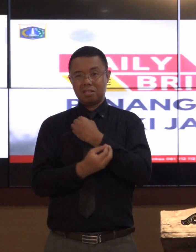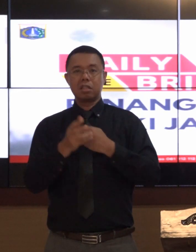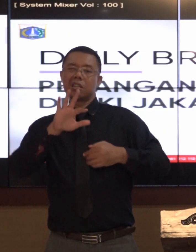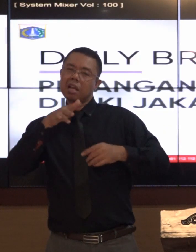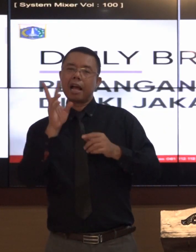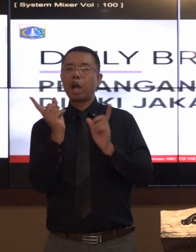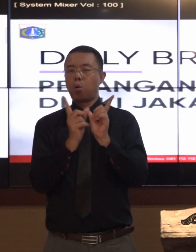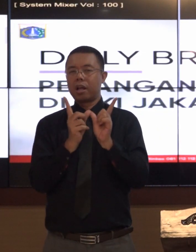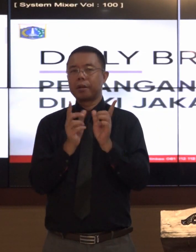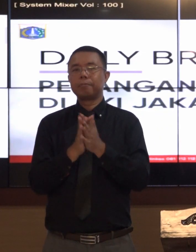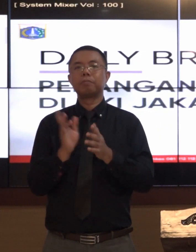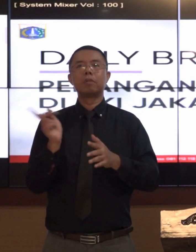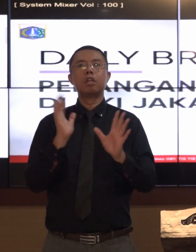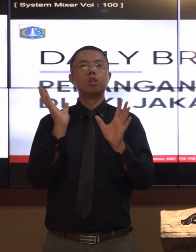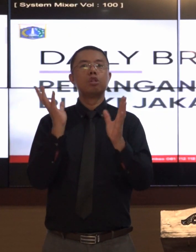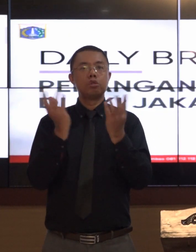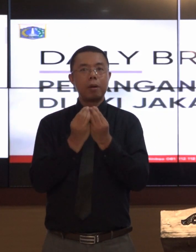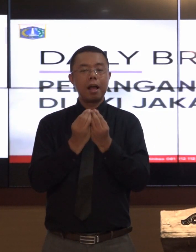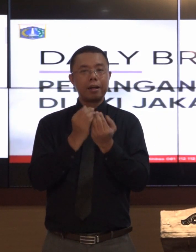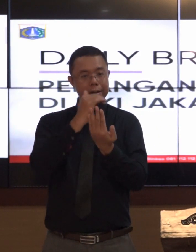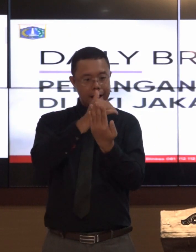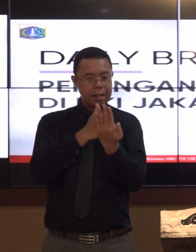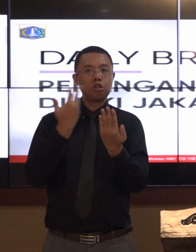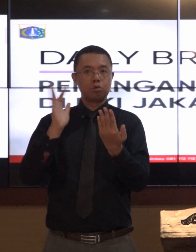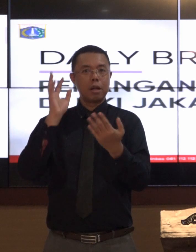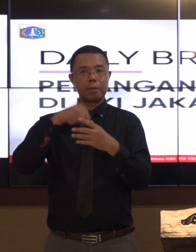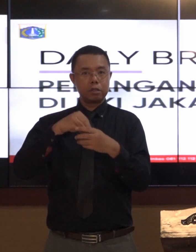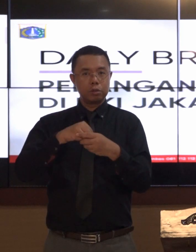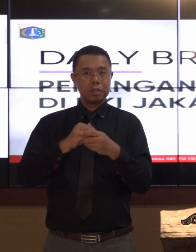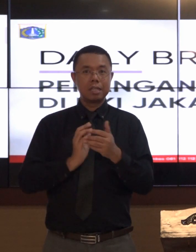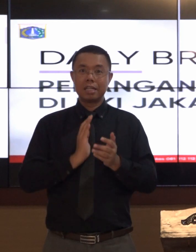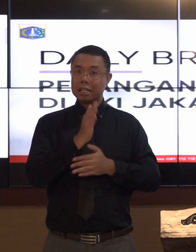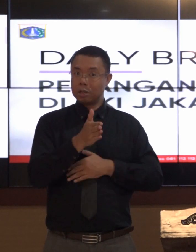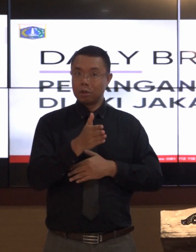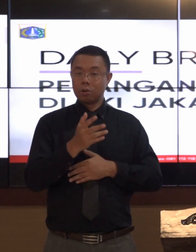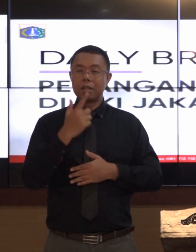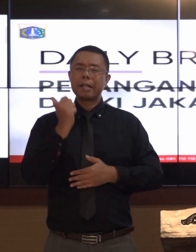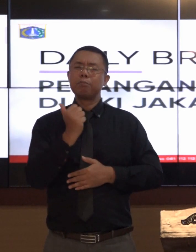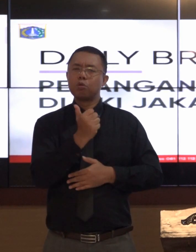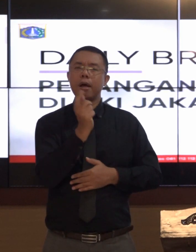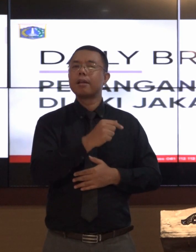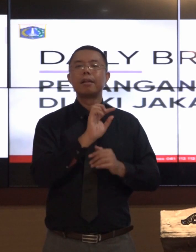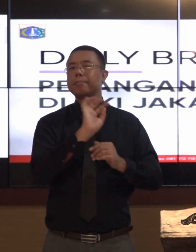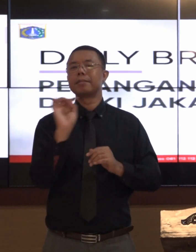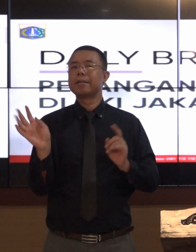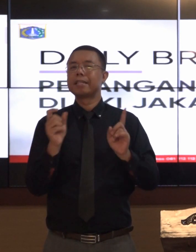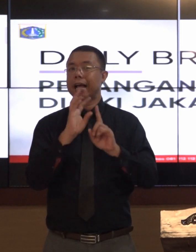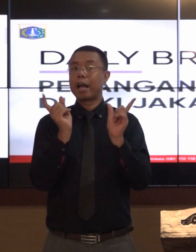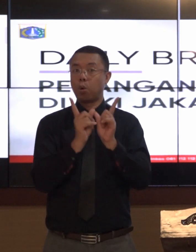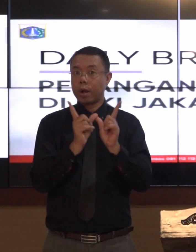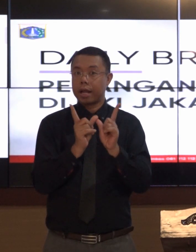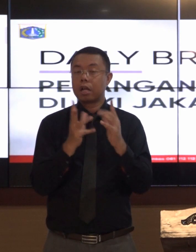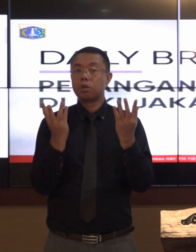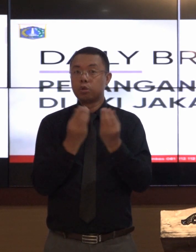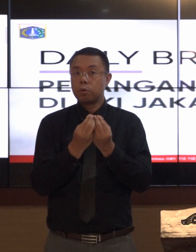RW berdasarkan kompilasi data komitmen yang masuk disesuaikan dengan kebutuhan dari masing-masing RW Hai maka